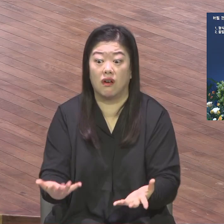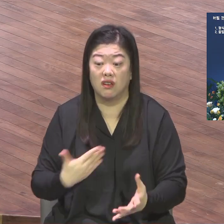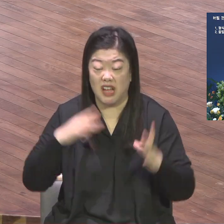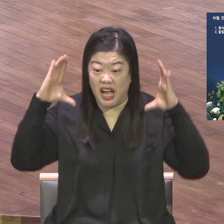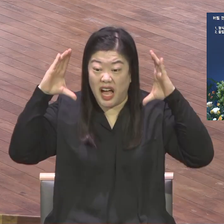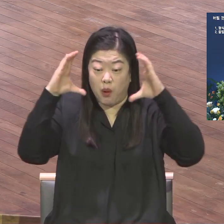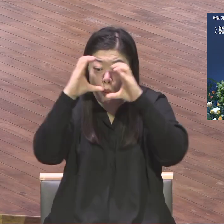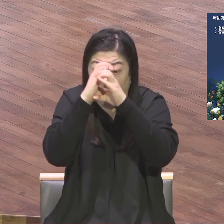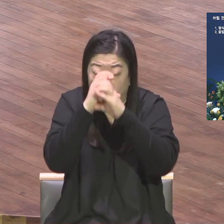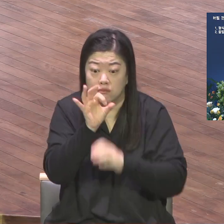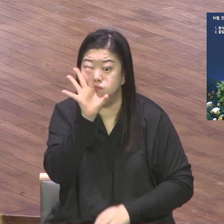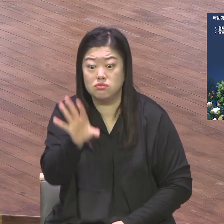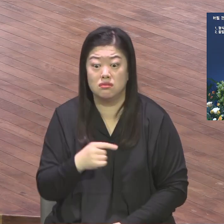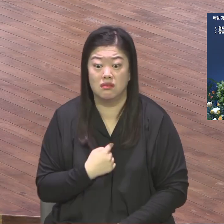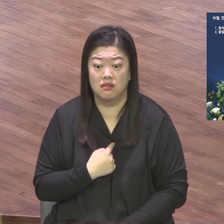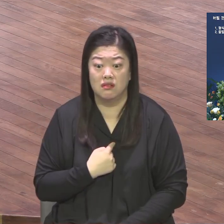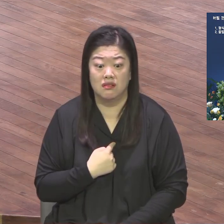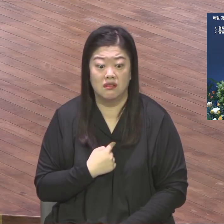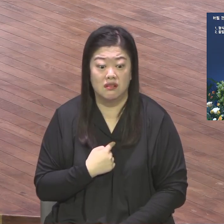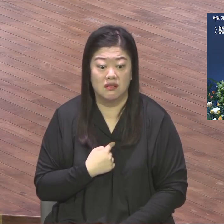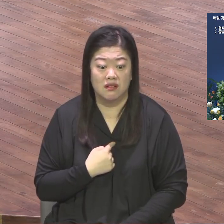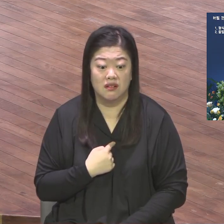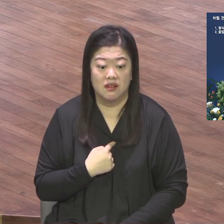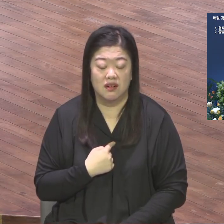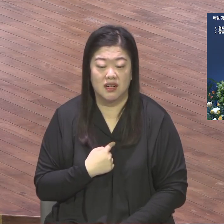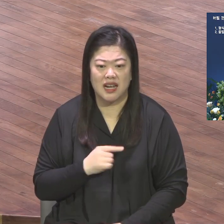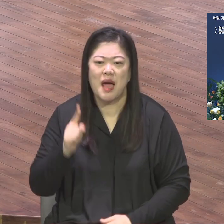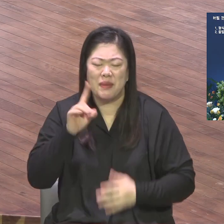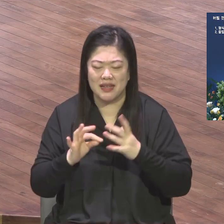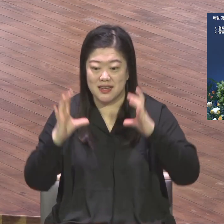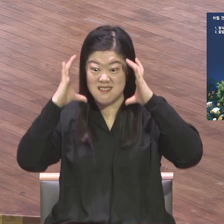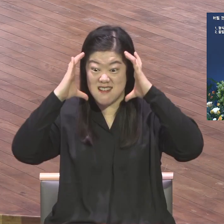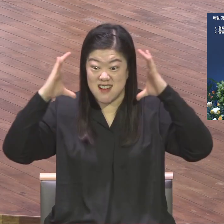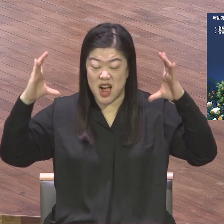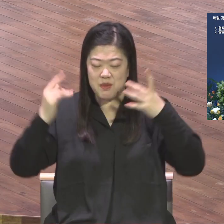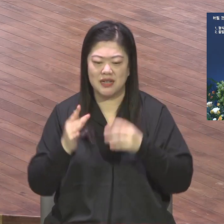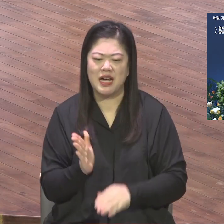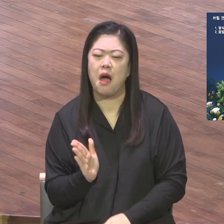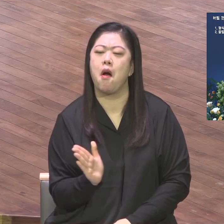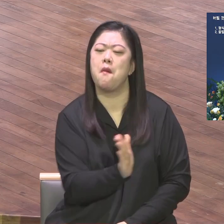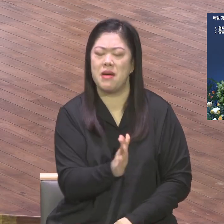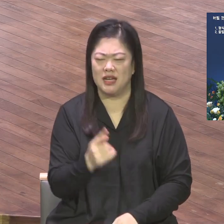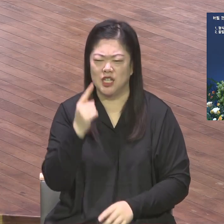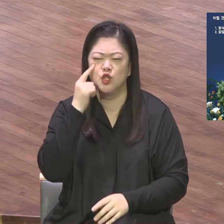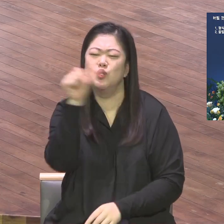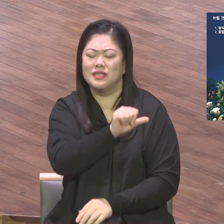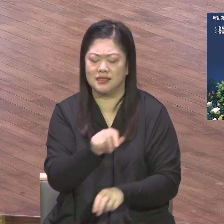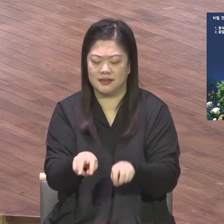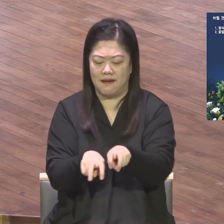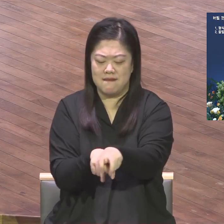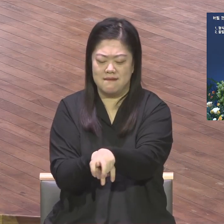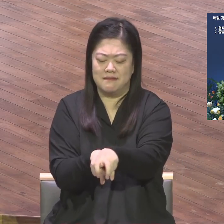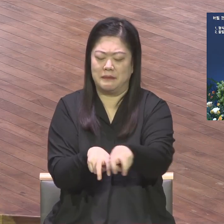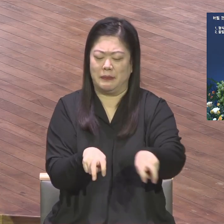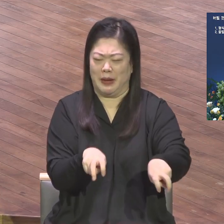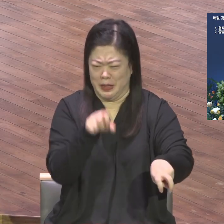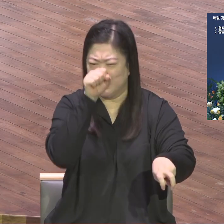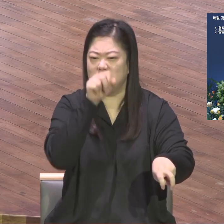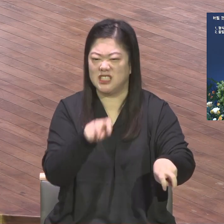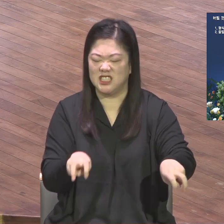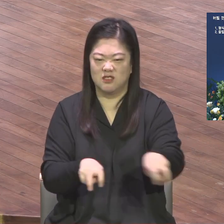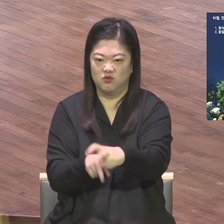가능하면 뭐 좀 키가 크다든가 머리가 크면 좀 옆쪽이나 뒤쪽에 앉는 게 좋지요. 남의 피해 안